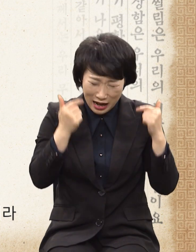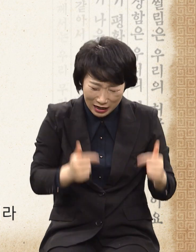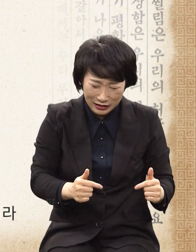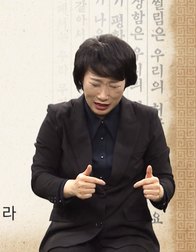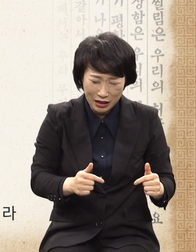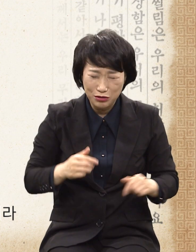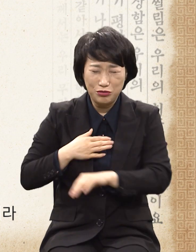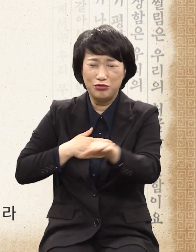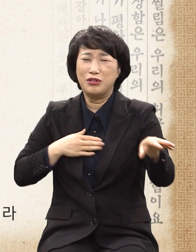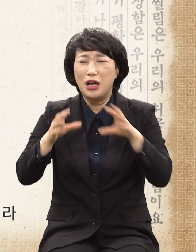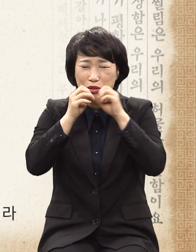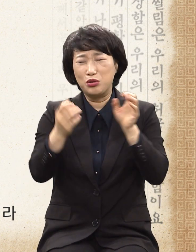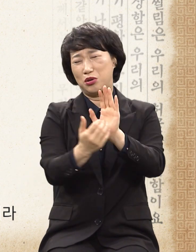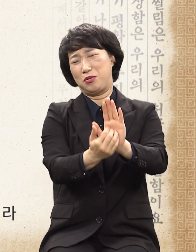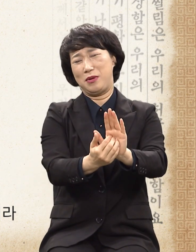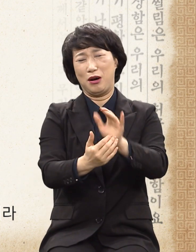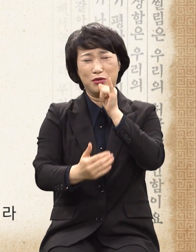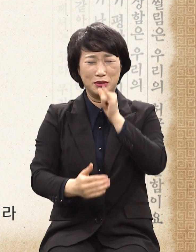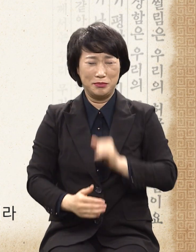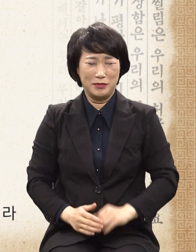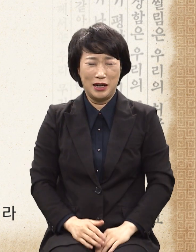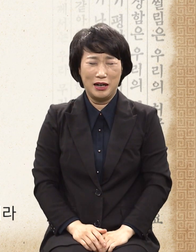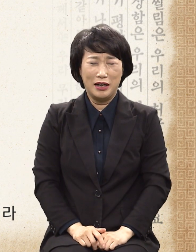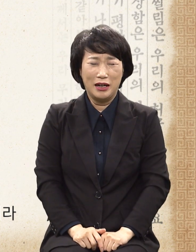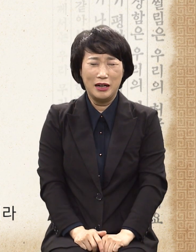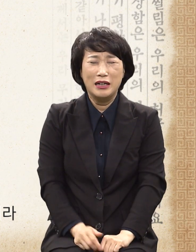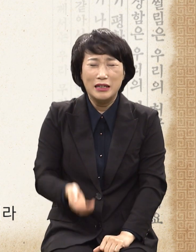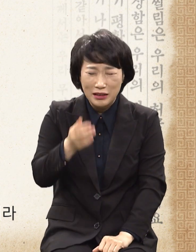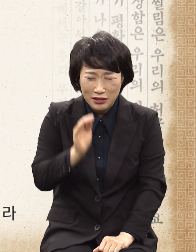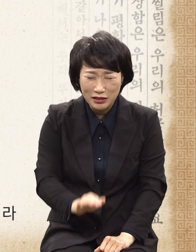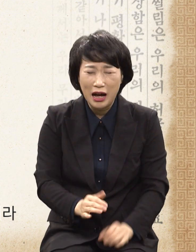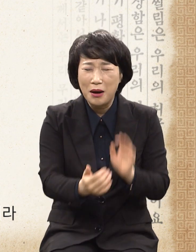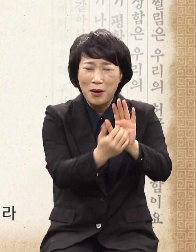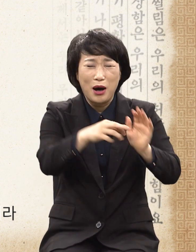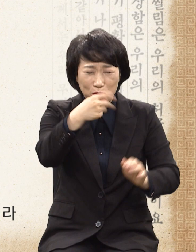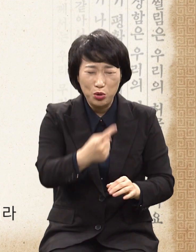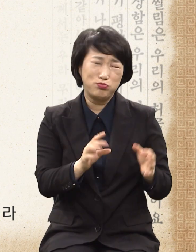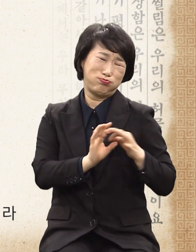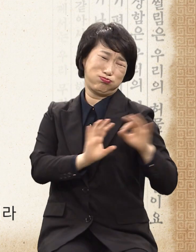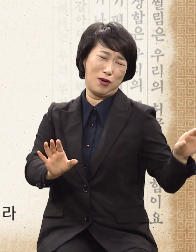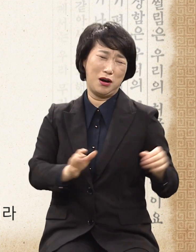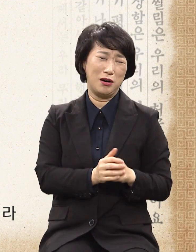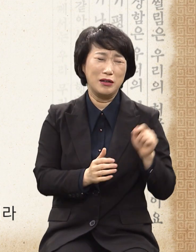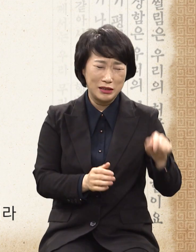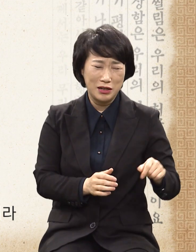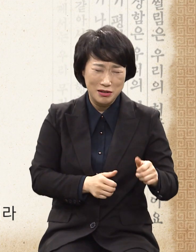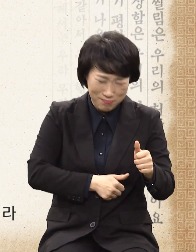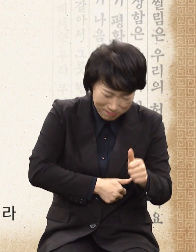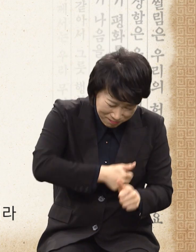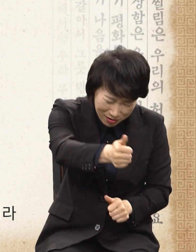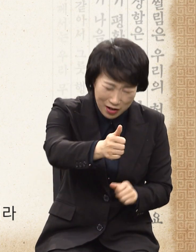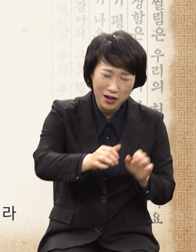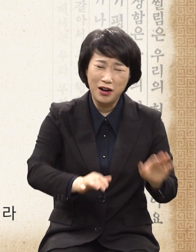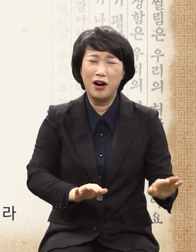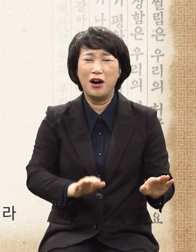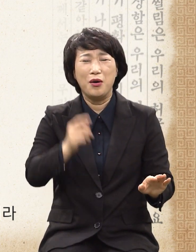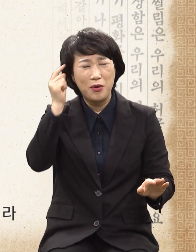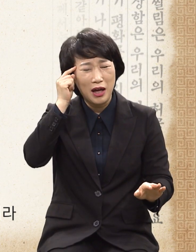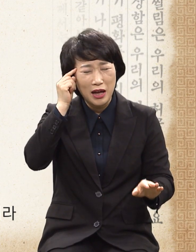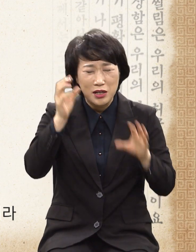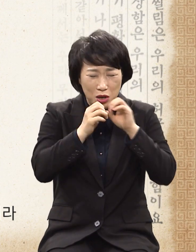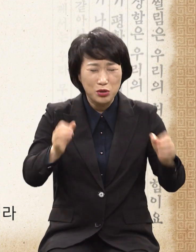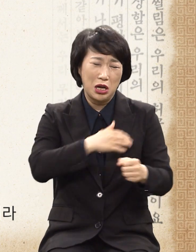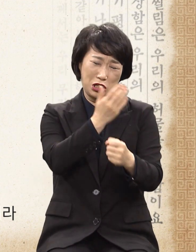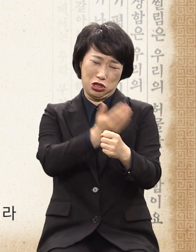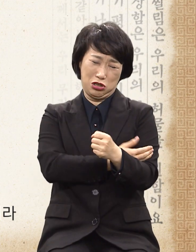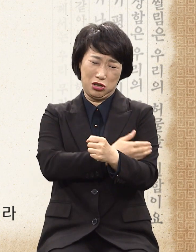항상 전도를 가로막습니다. 그러나 가로막아도 상관없이 장애물을 넘어가는 것은 바로